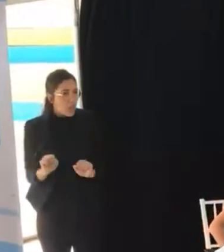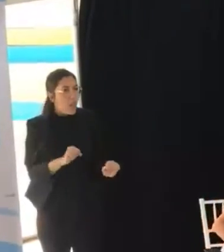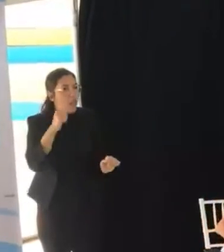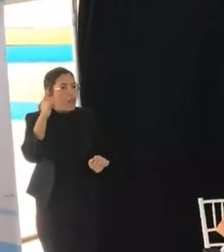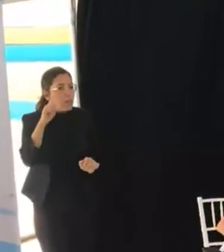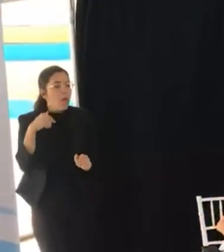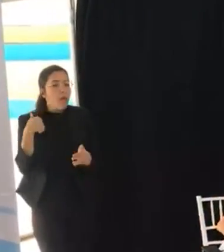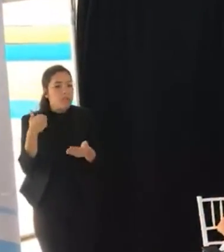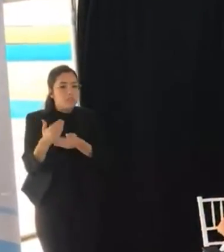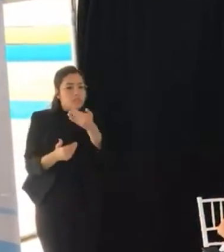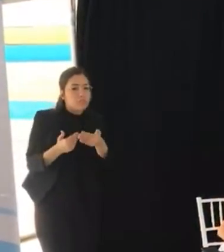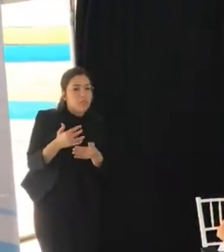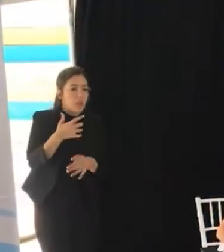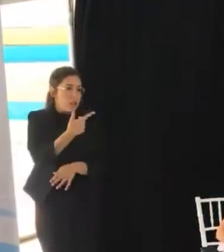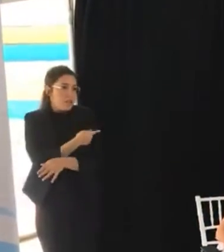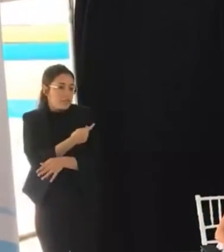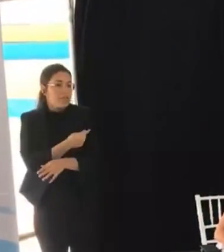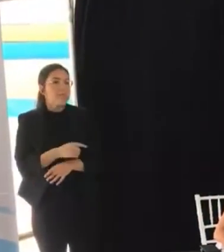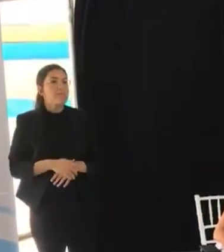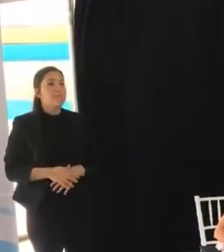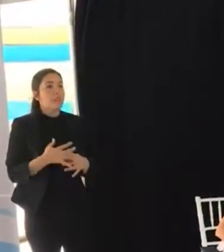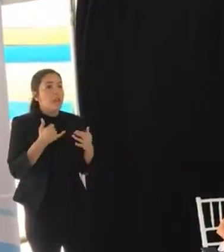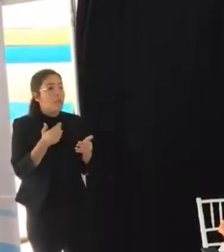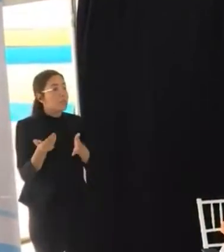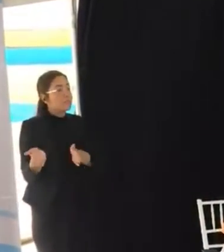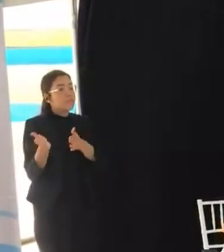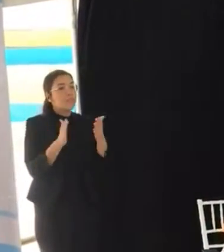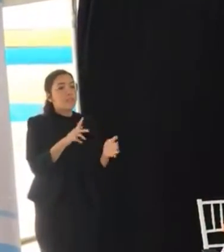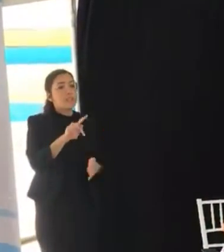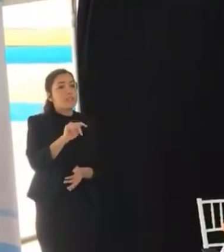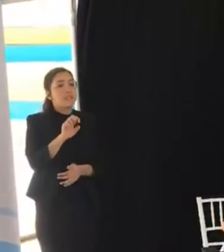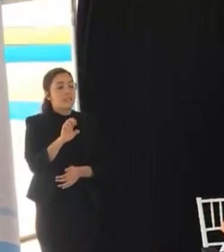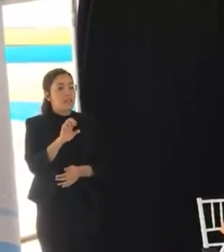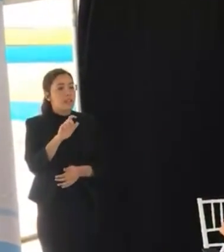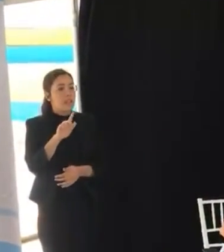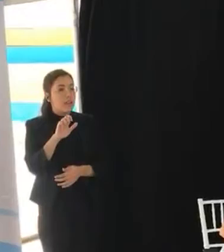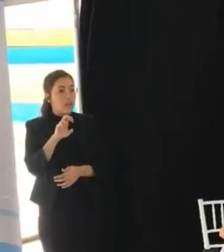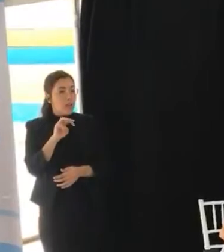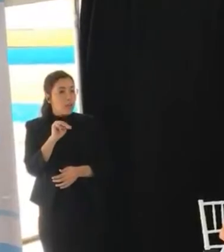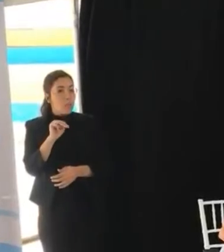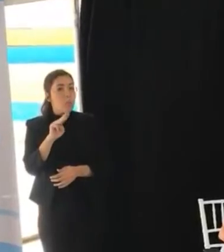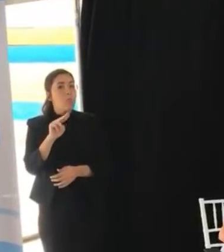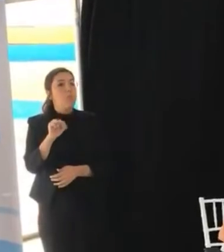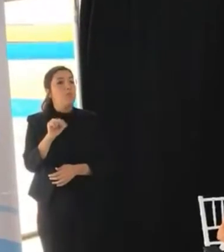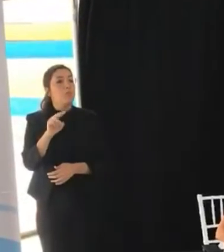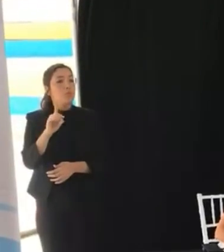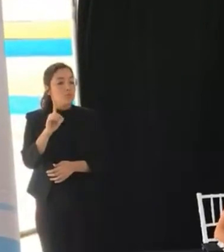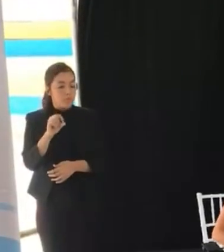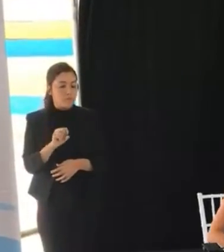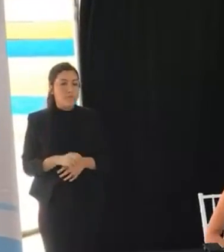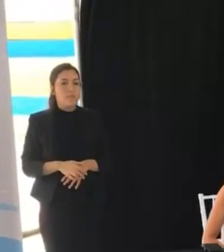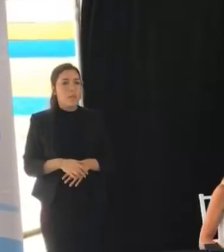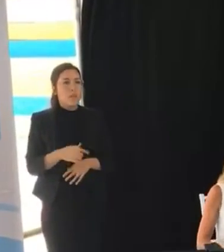Salud. Muy bien, continuamos con Telemundo. Sí, buenos días a todos. Tengo varias preguntas, secretario.